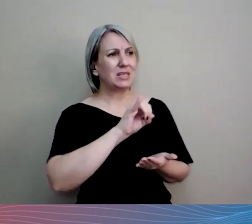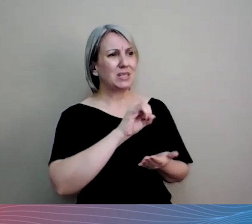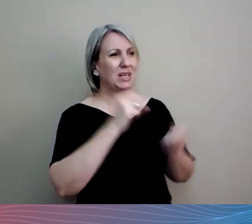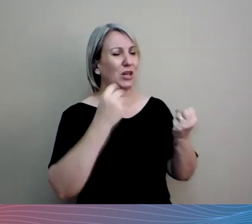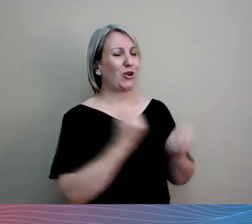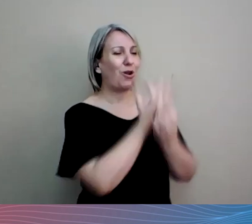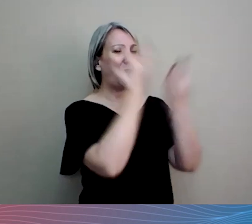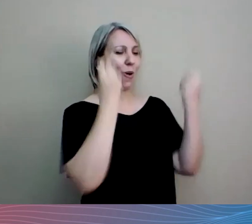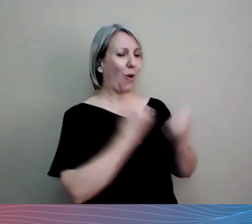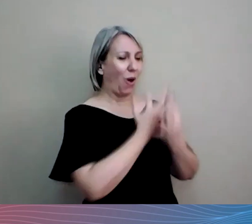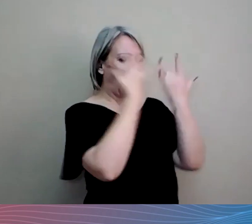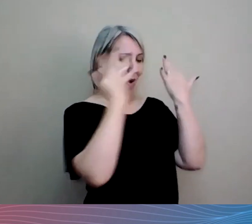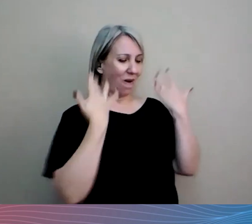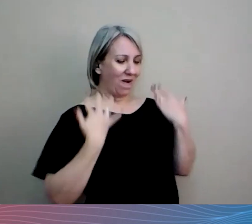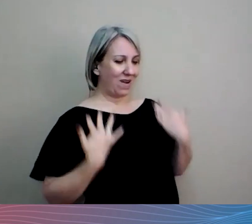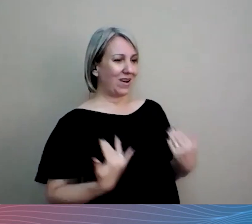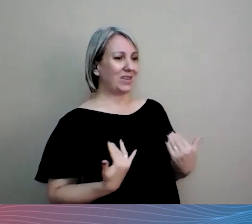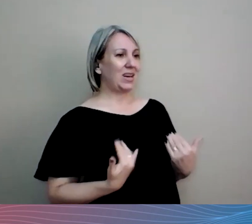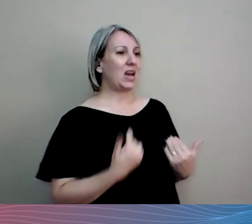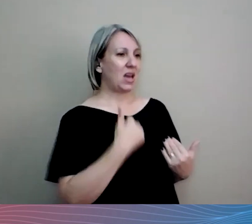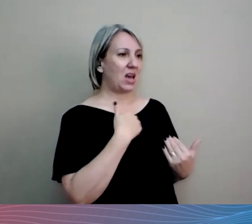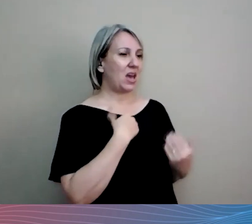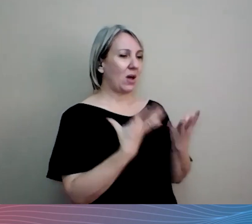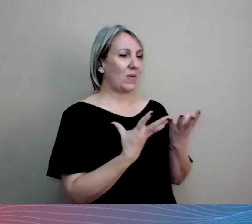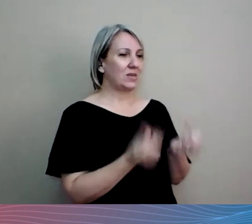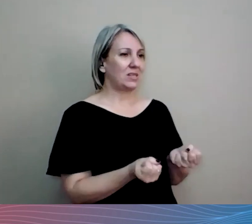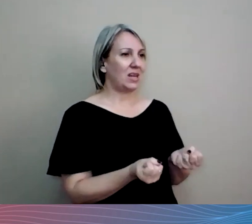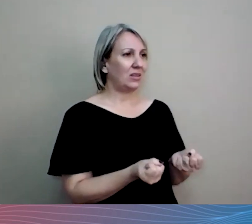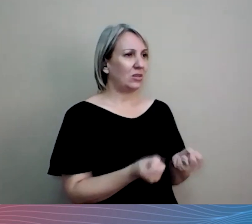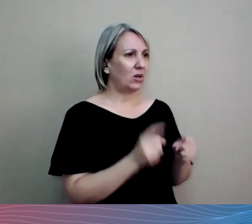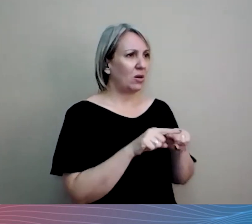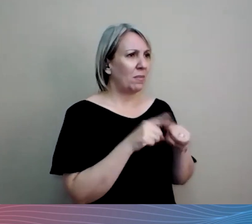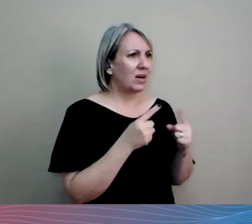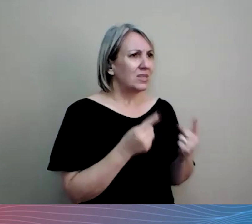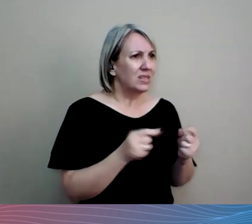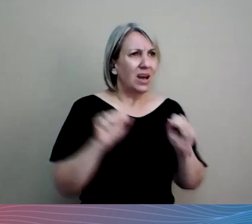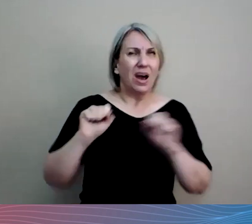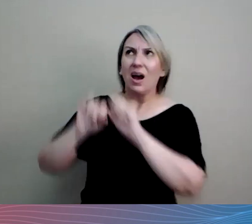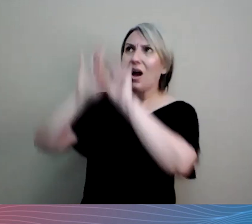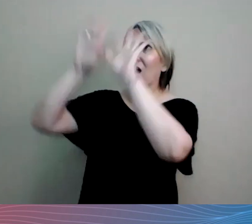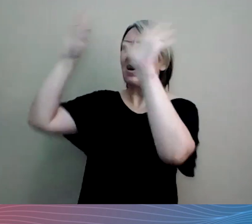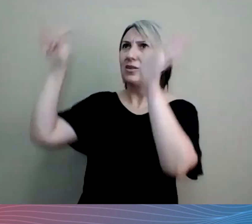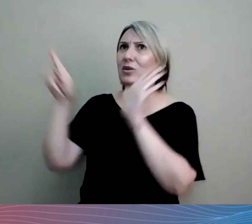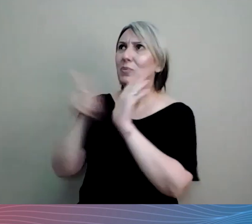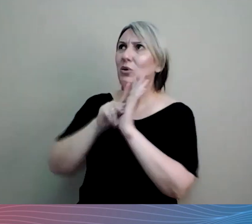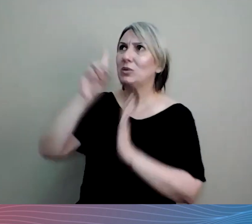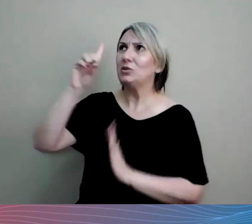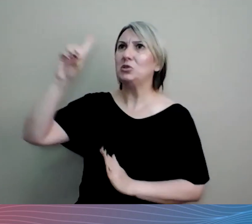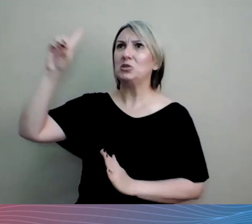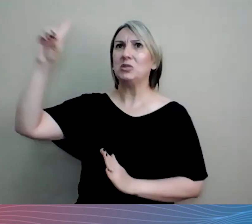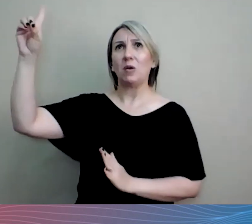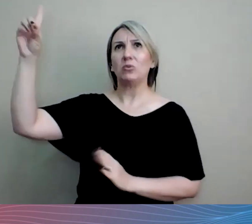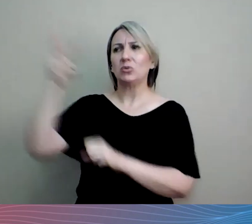não procurais a glória que vem do Deus único. Irmão, nós não temos três